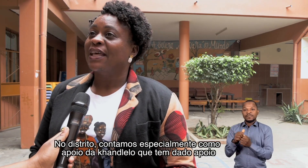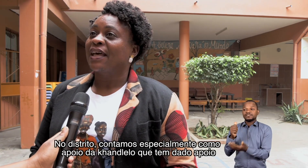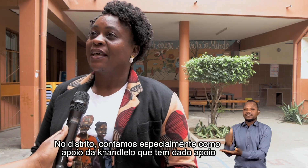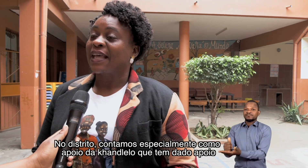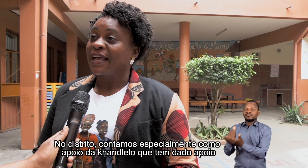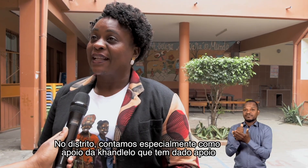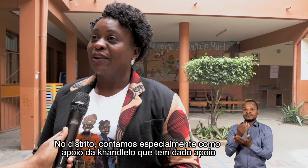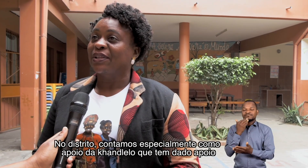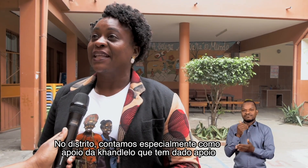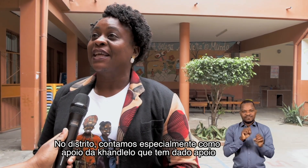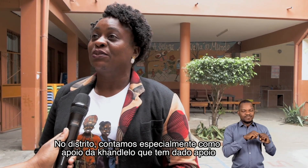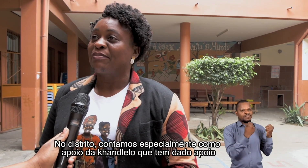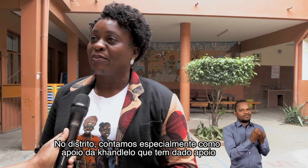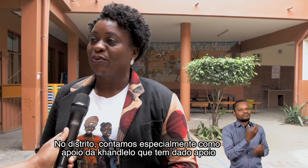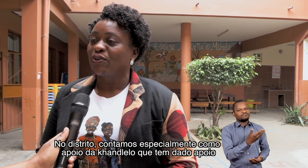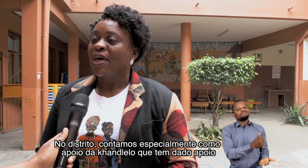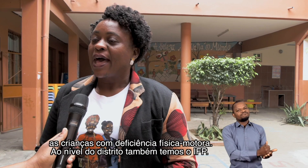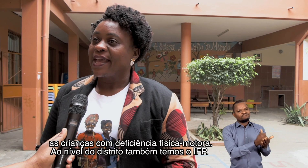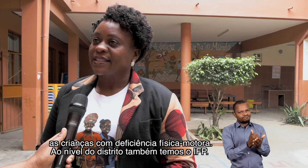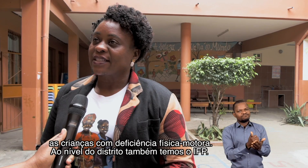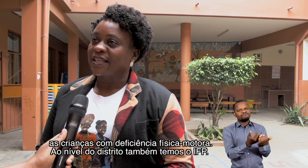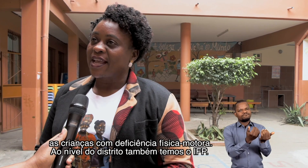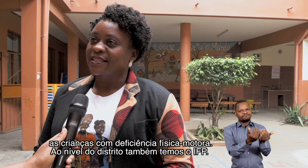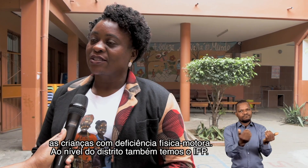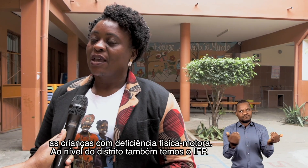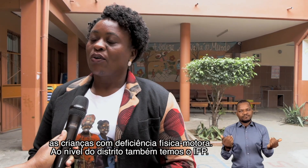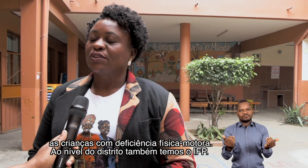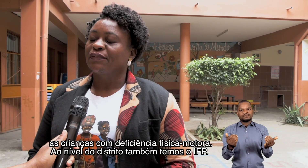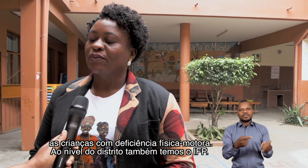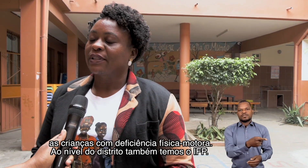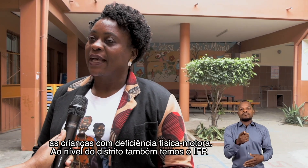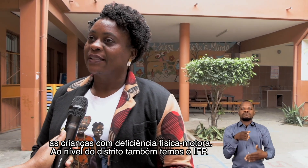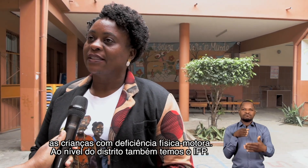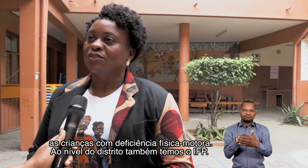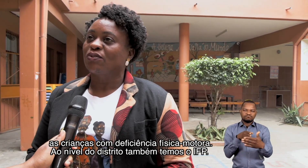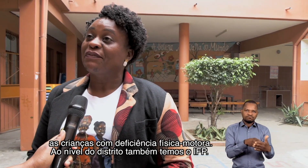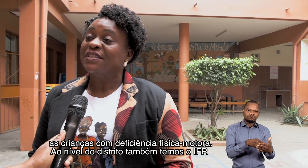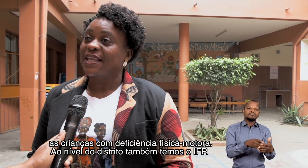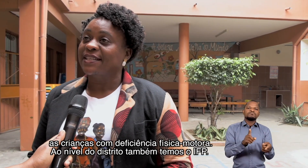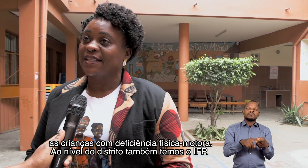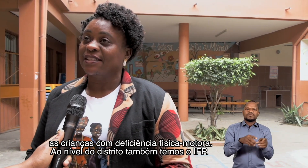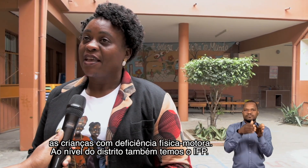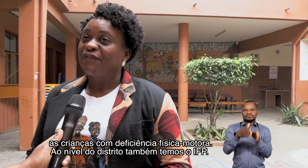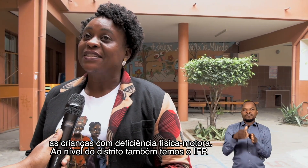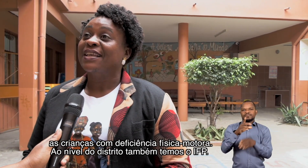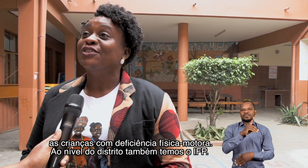da Candiello, que tem dado também apoio a essas crianças com dificuldades, com deficiências físicas